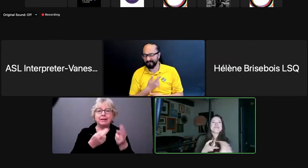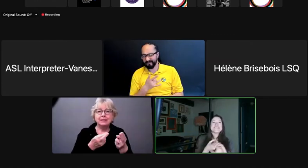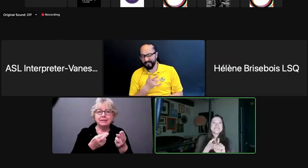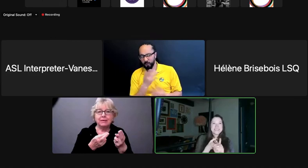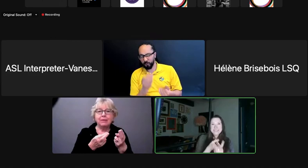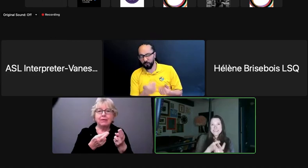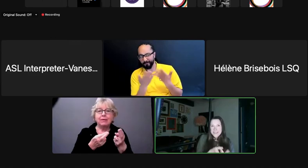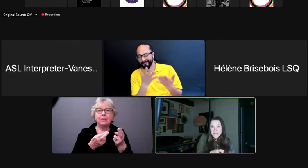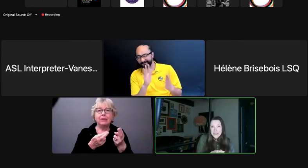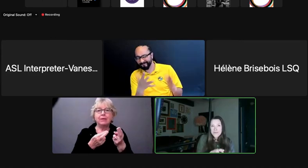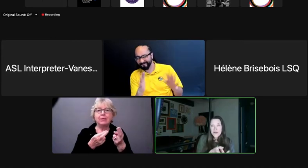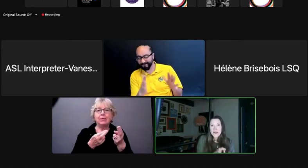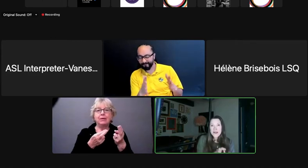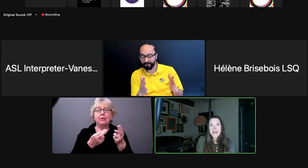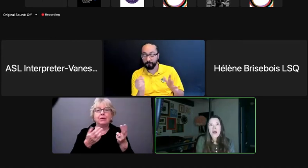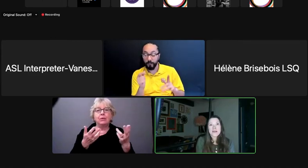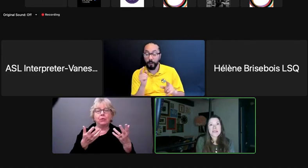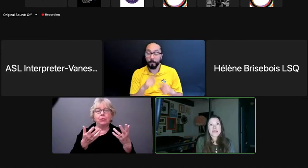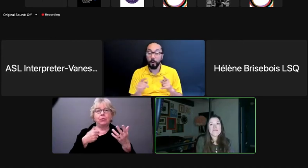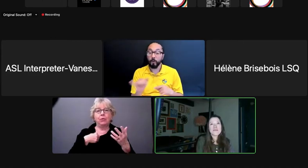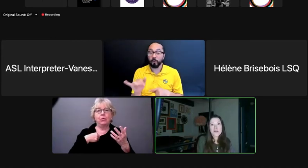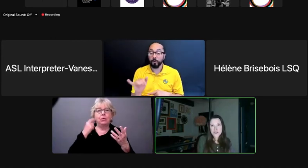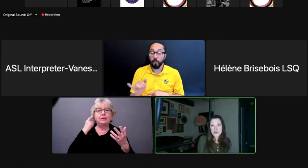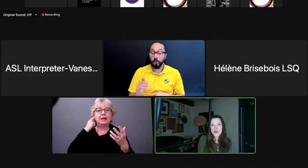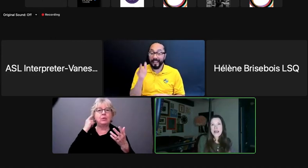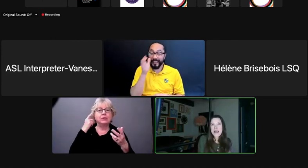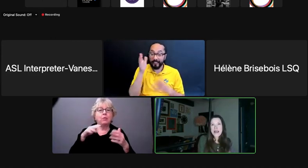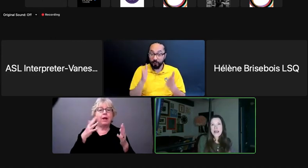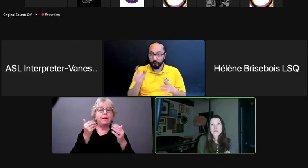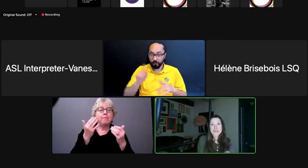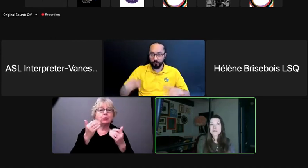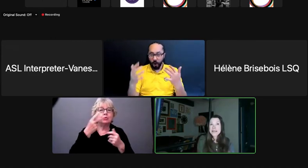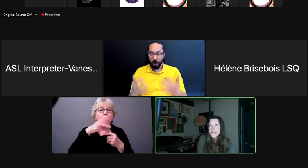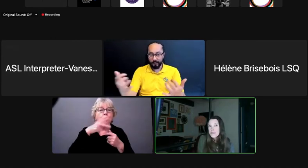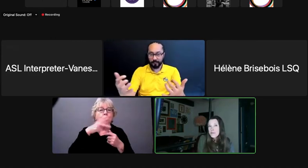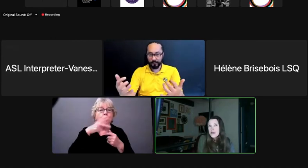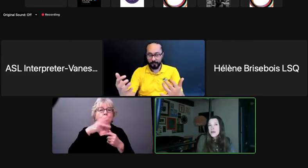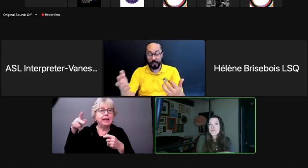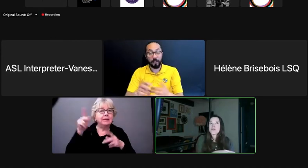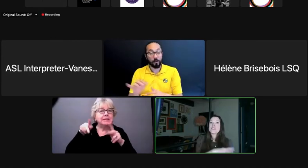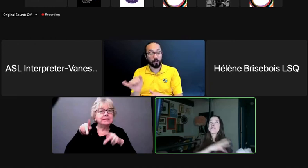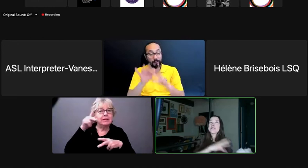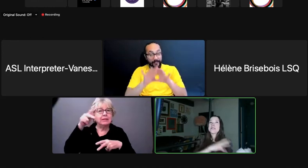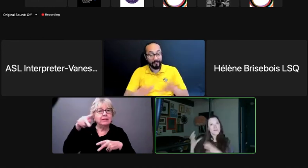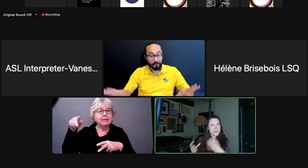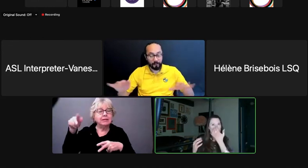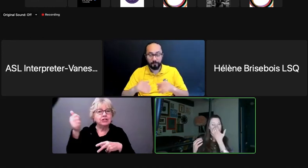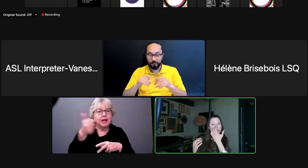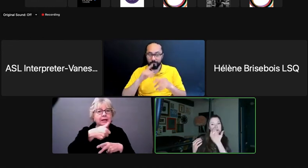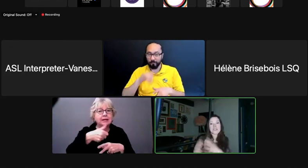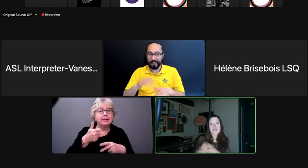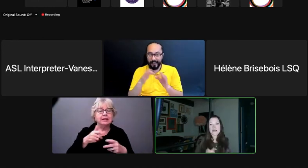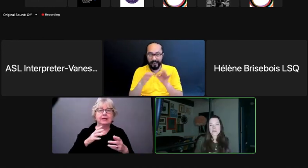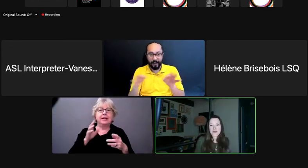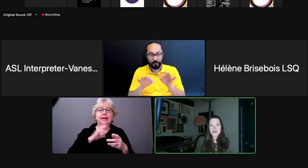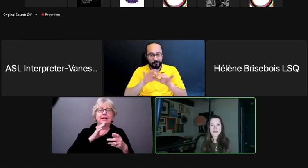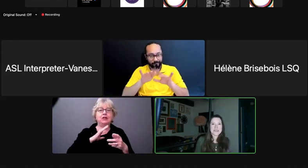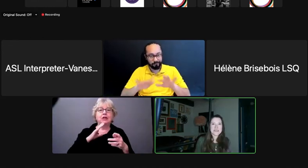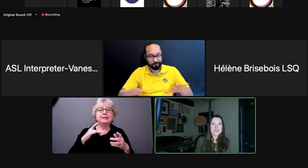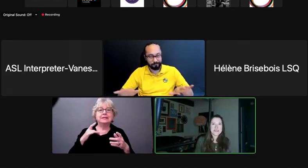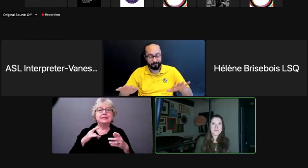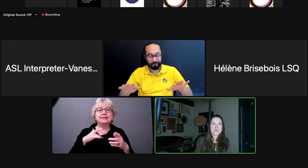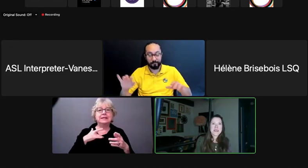on est à l'écoute des besoins des publics nous avons des sensibilités particulières